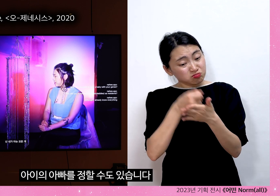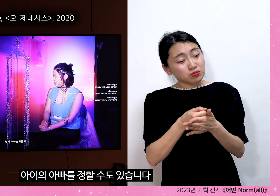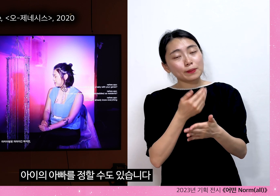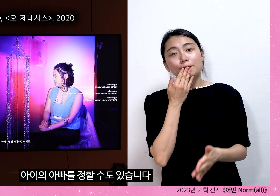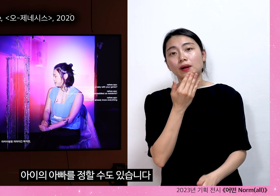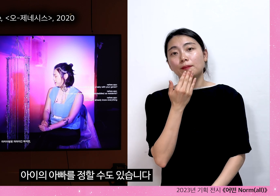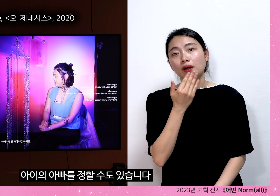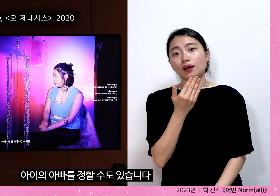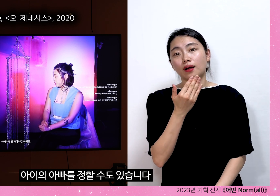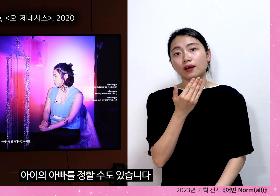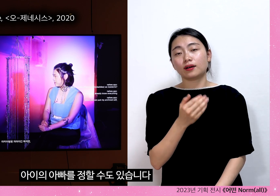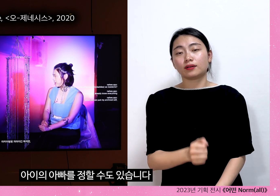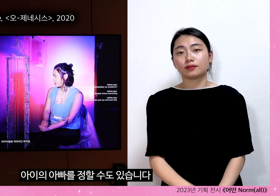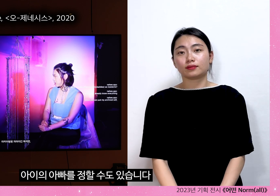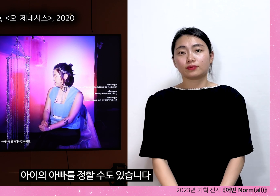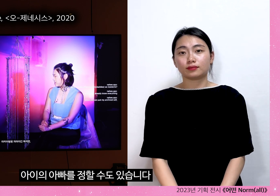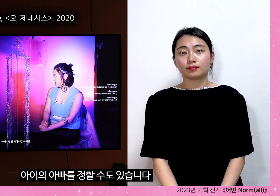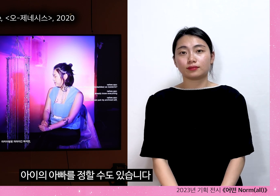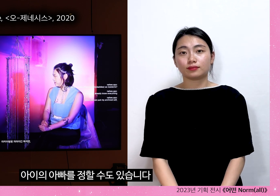수도 있습니다.